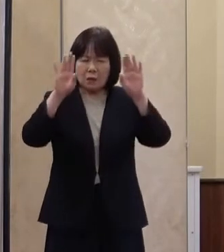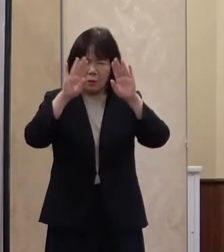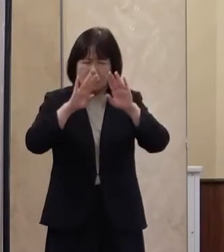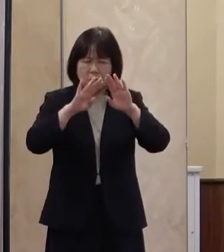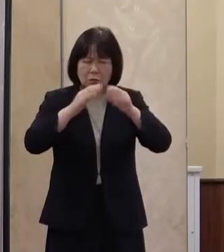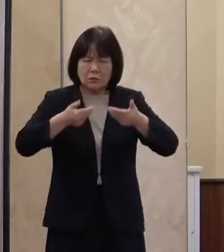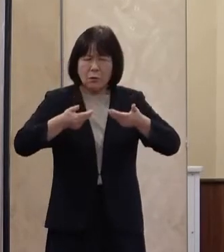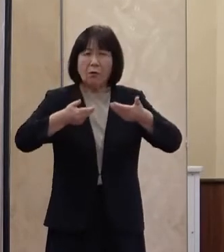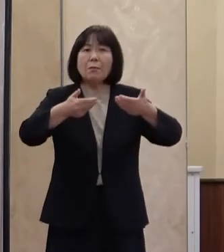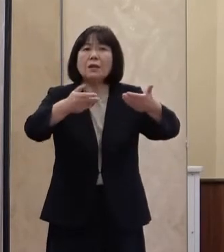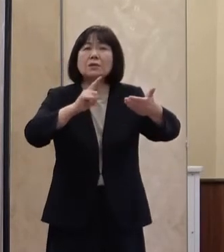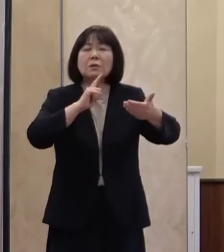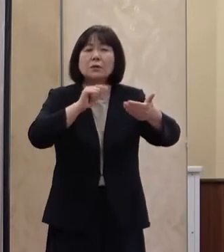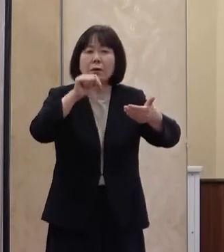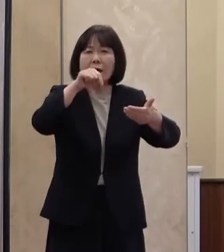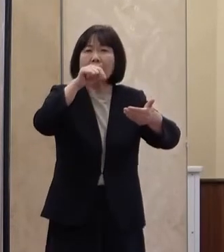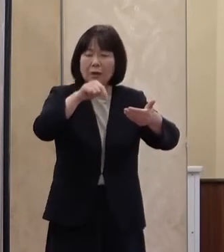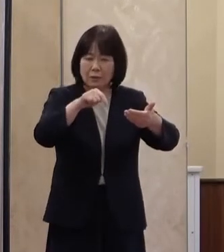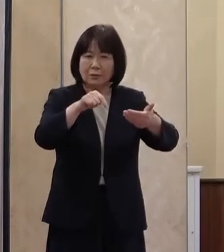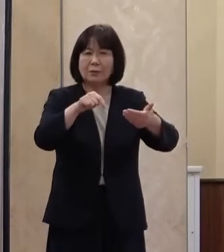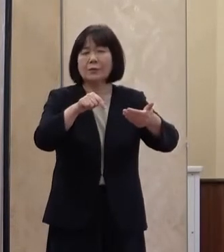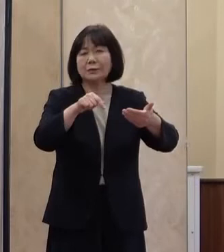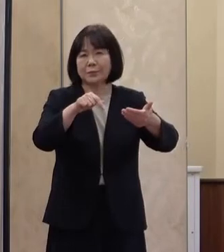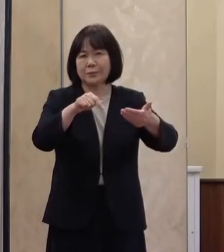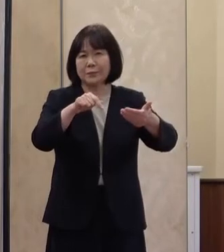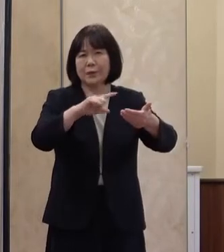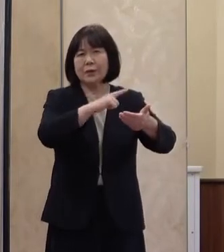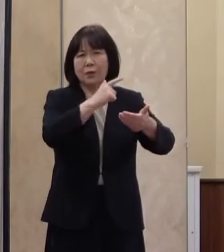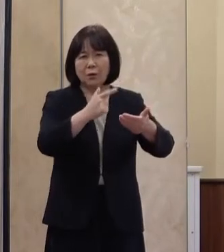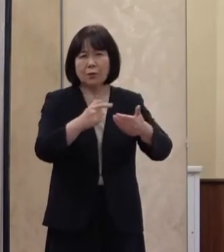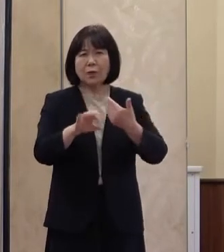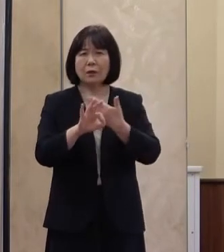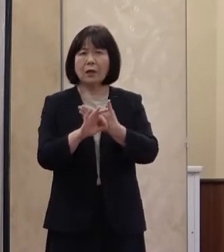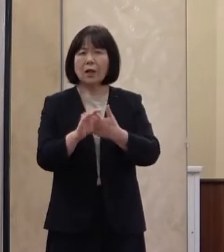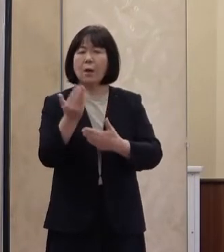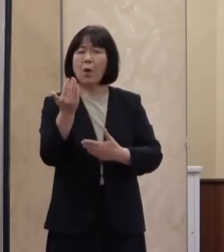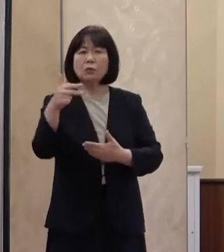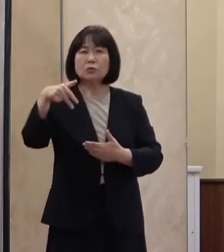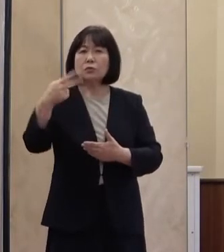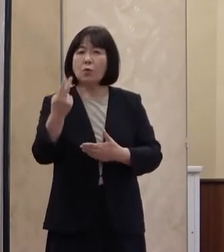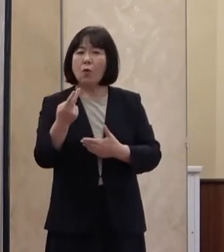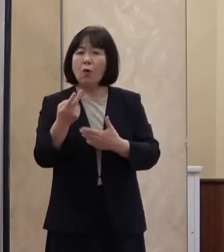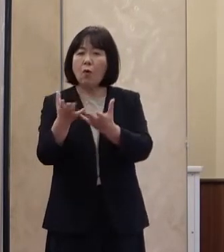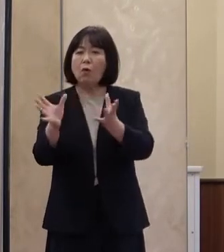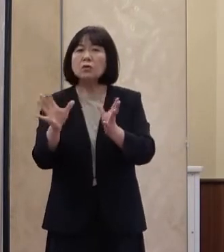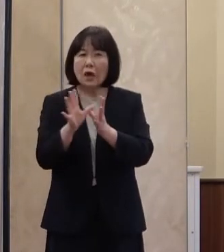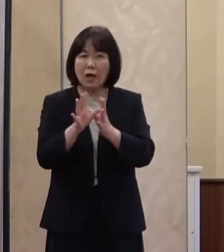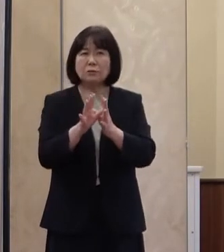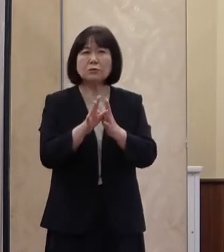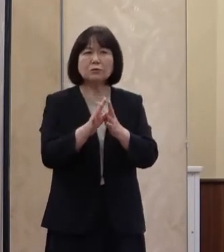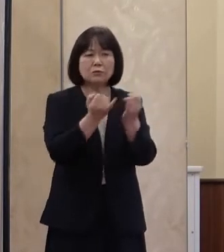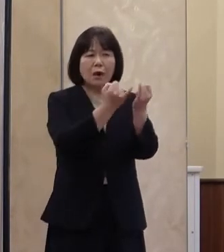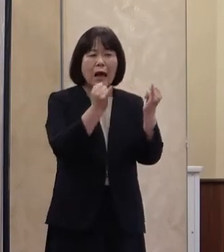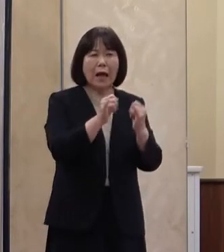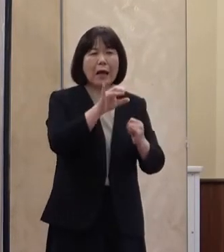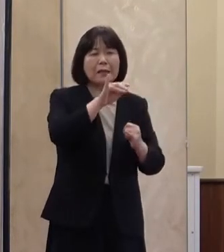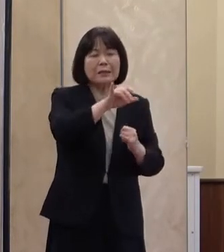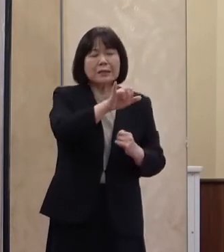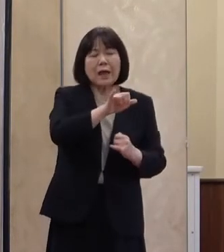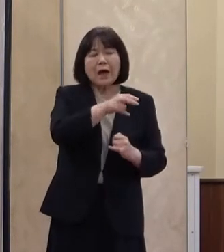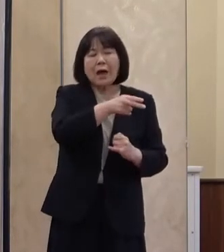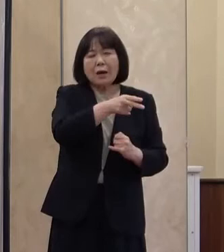ているいろんなホストクラブとかキャバクラとかいろんなそうい